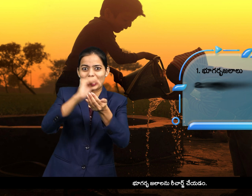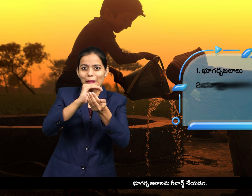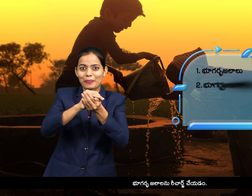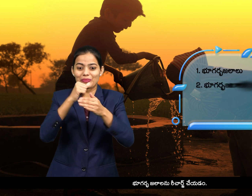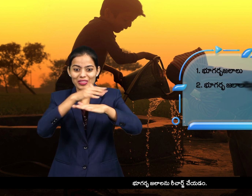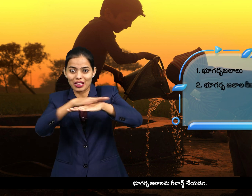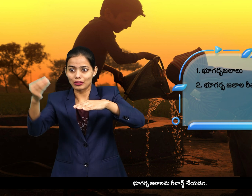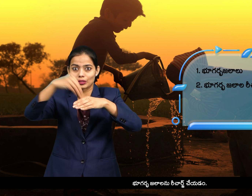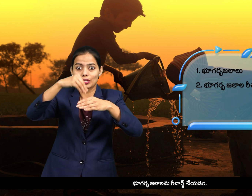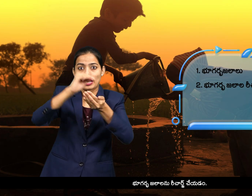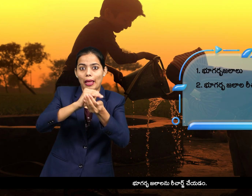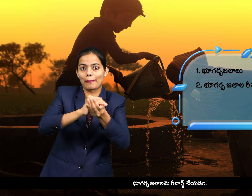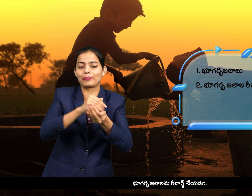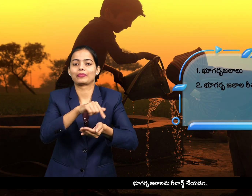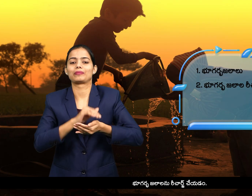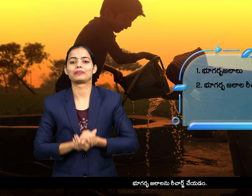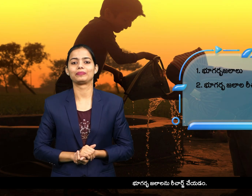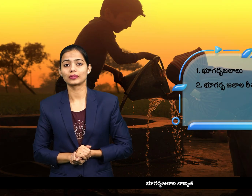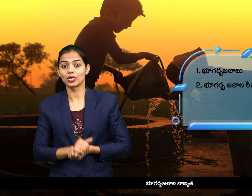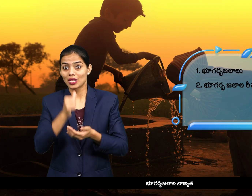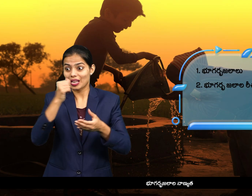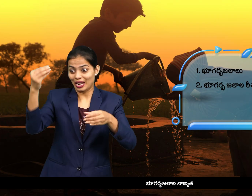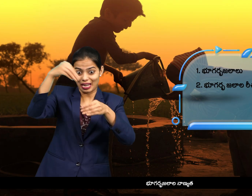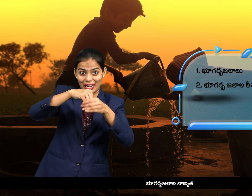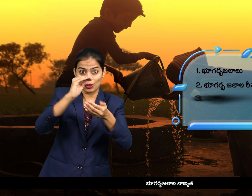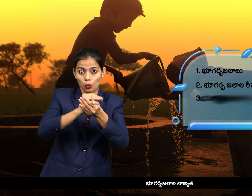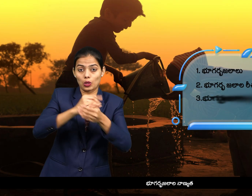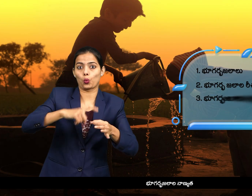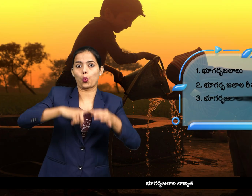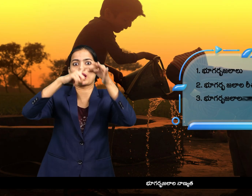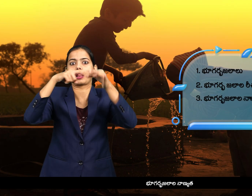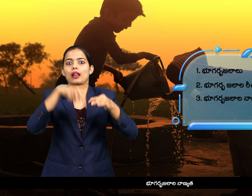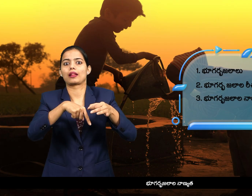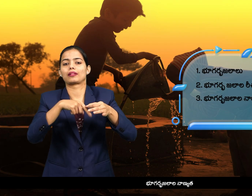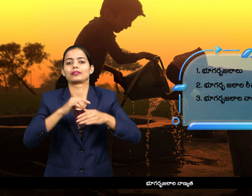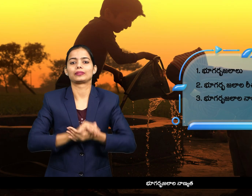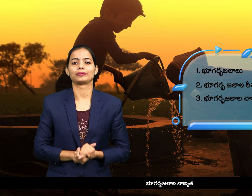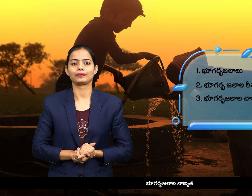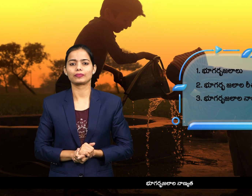భూగర్భ జలాలను రీఛార్జ్ చేయడం, భూగర్భ జలాల నాణ్యత,